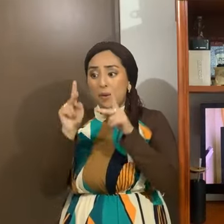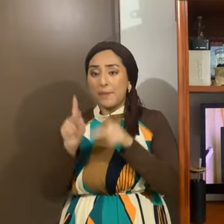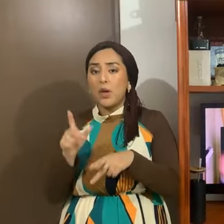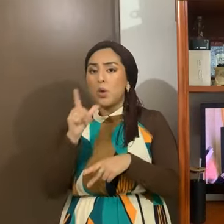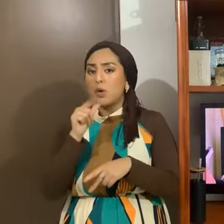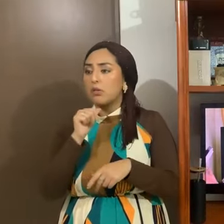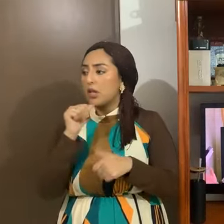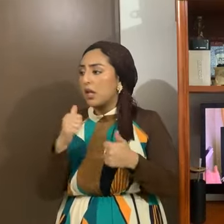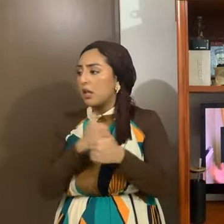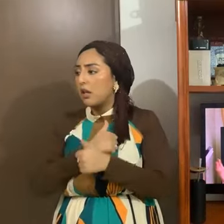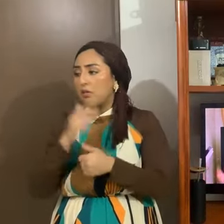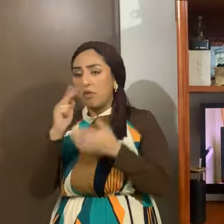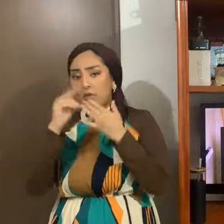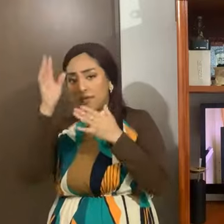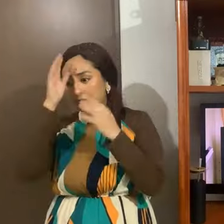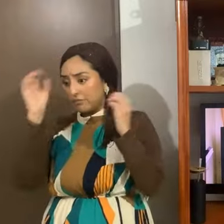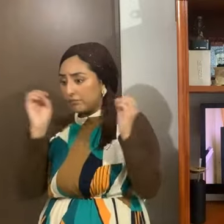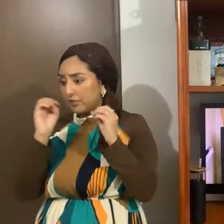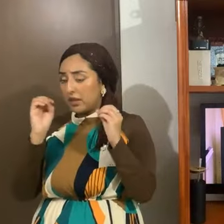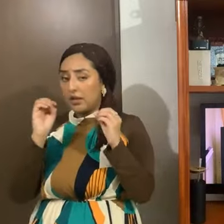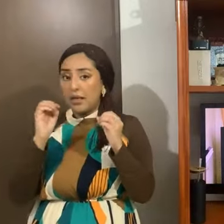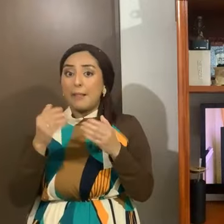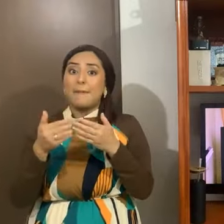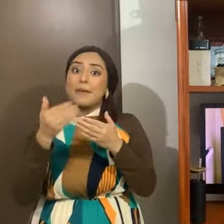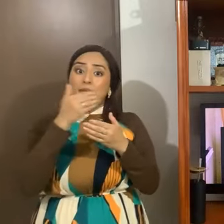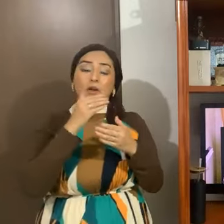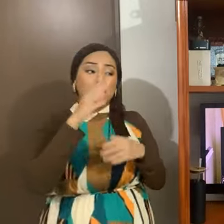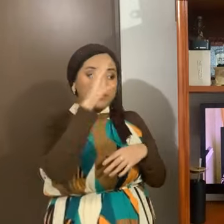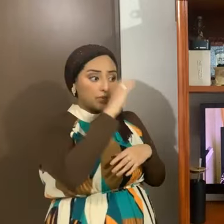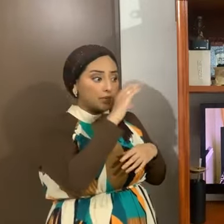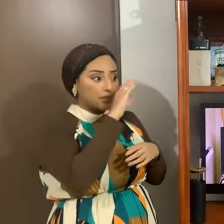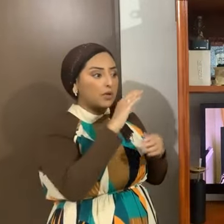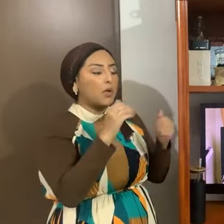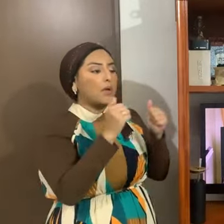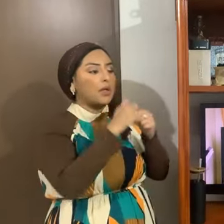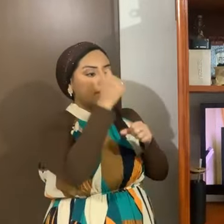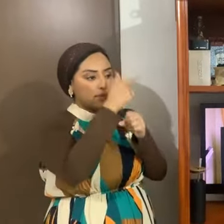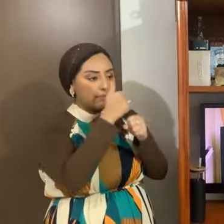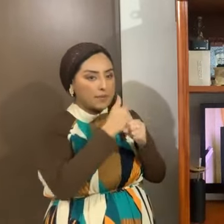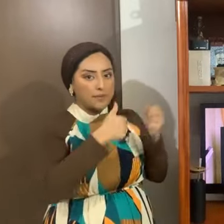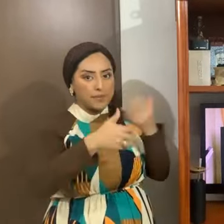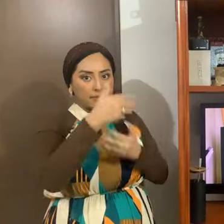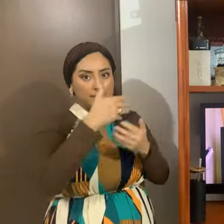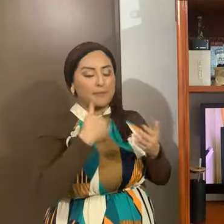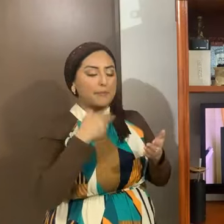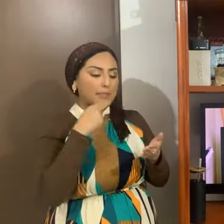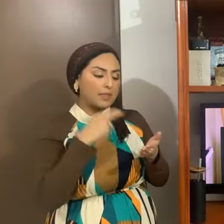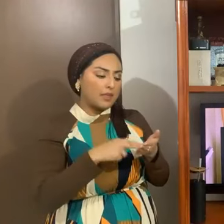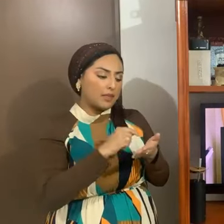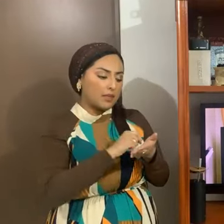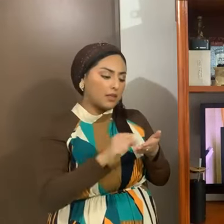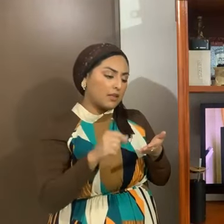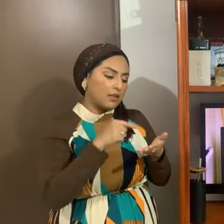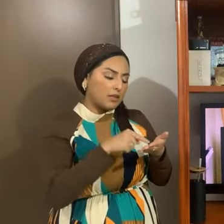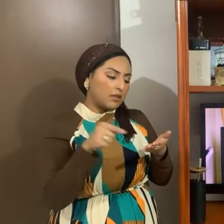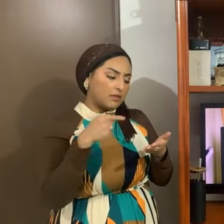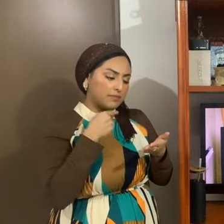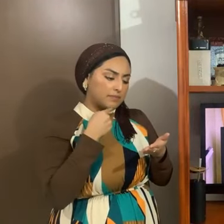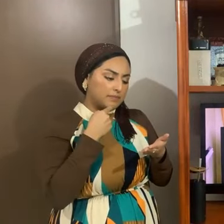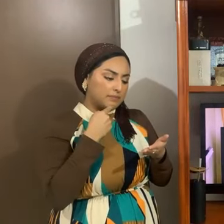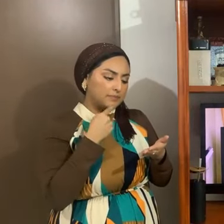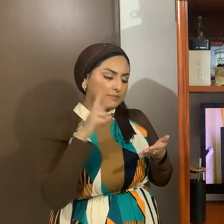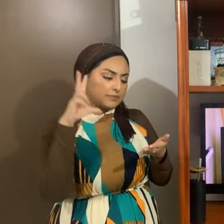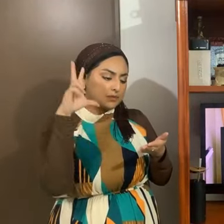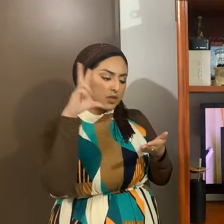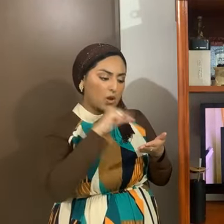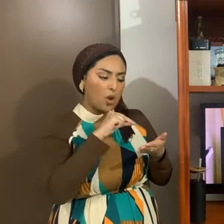no ama al Eterno y que tiene malas costumbres, vas a buscar estar con los Kadoshim. Yo lo anoté aquí en mis apuntes: no